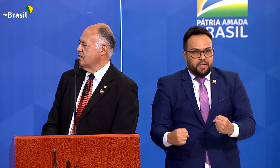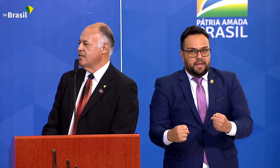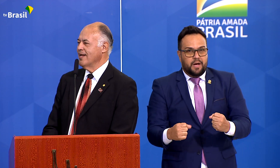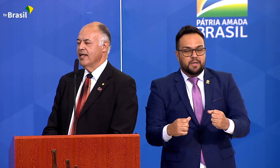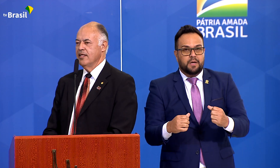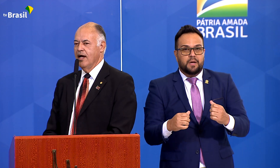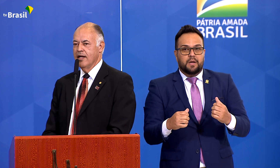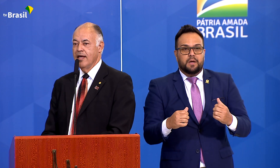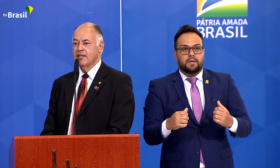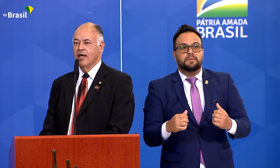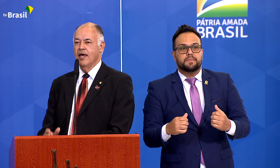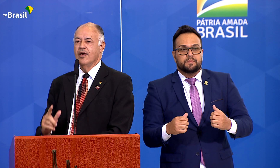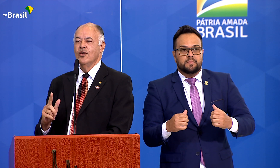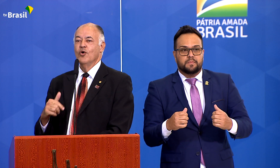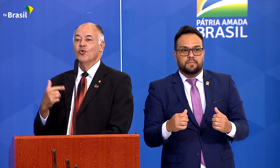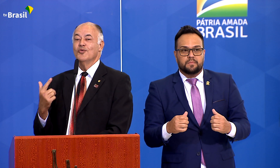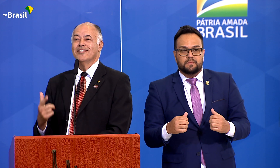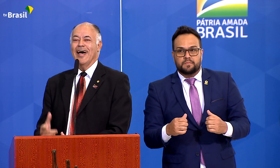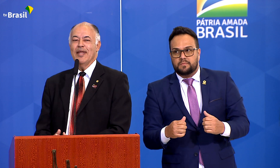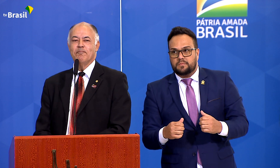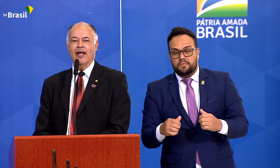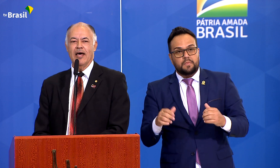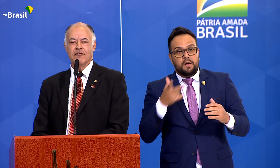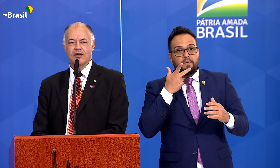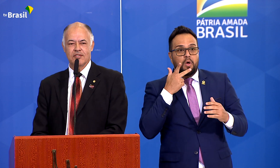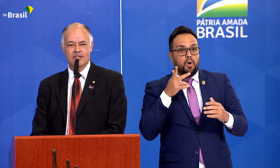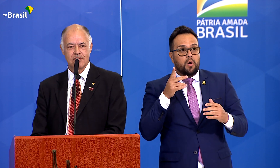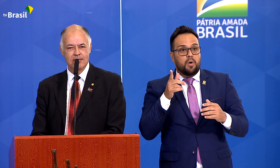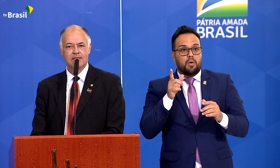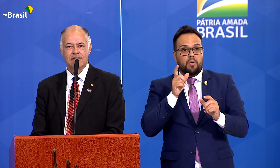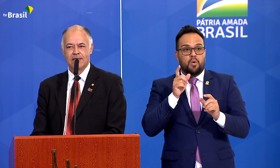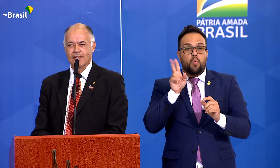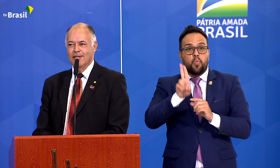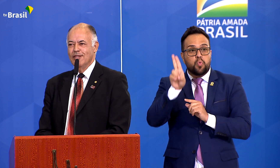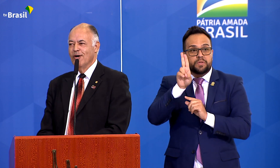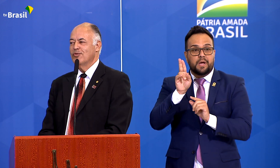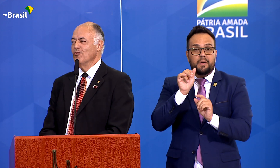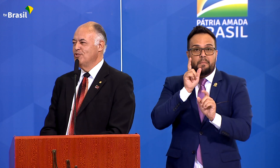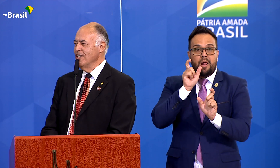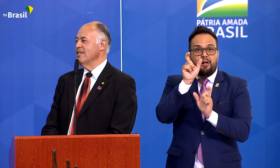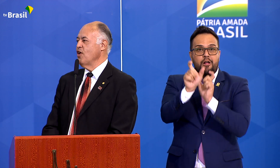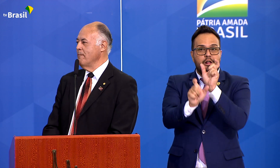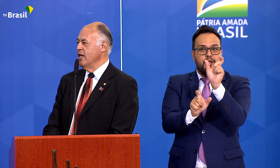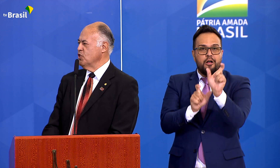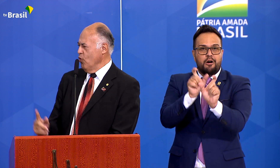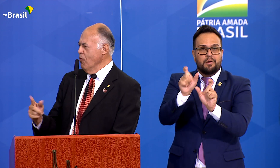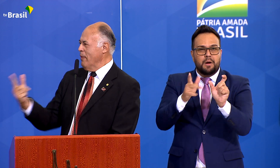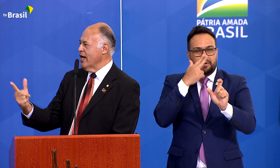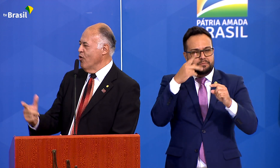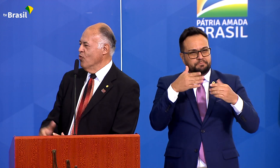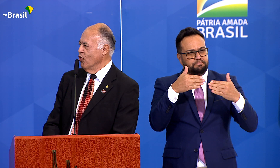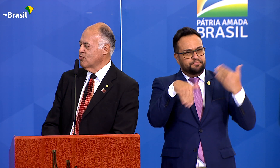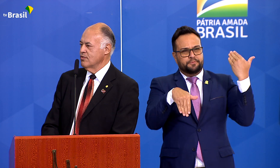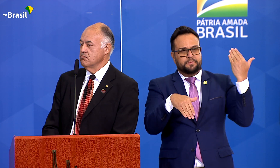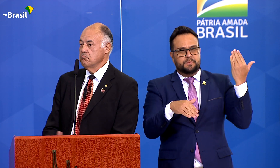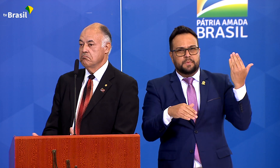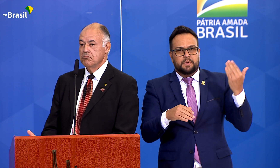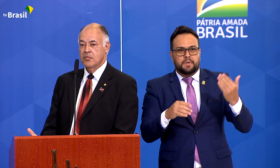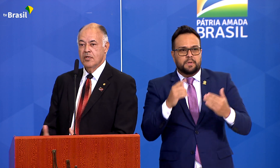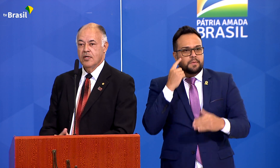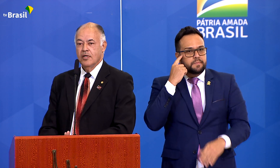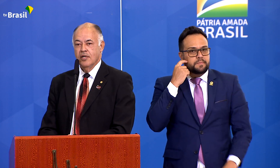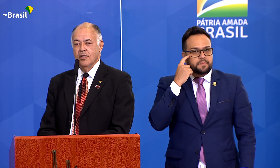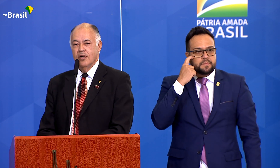e se pegar a diária e até usarem palavras não tão dignas ambiente compara com